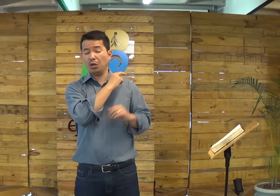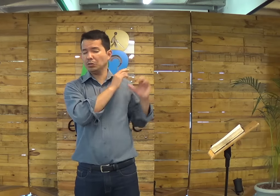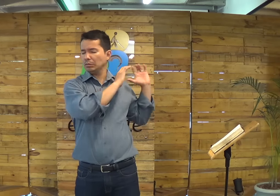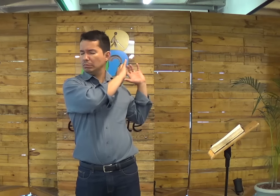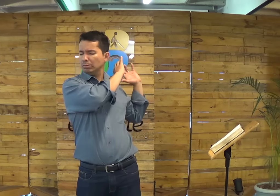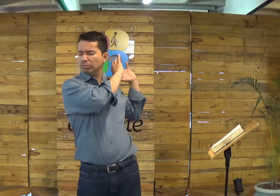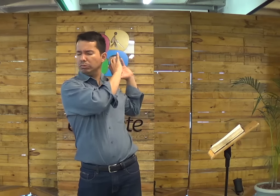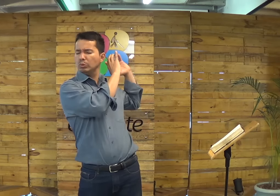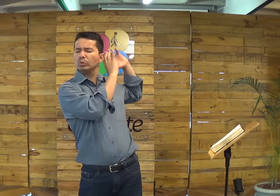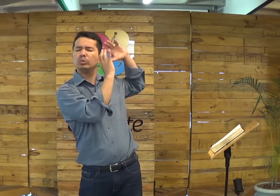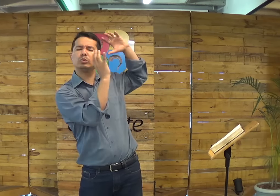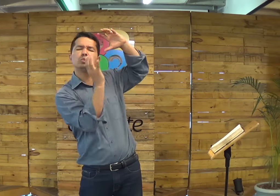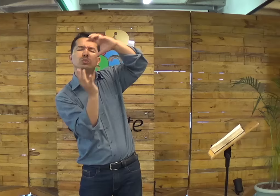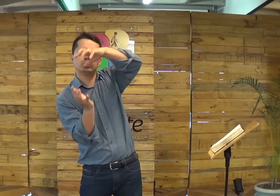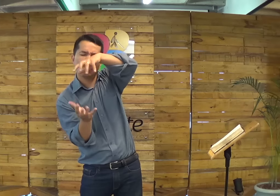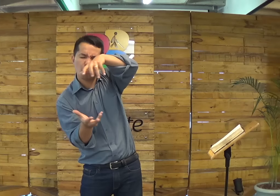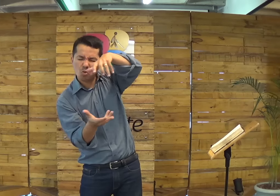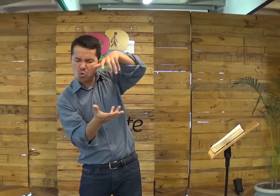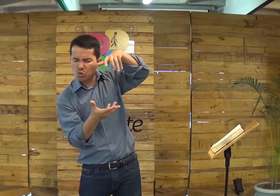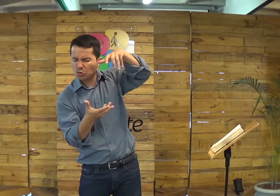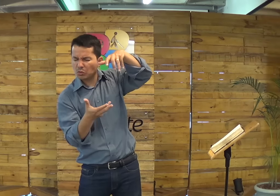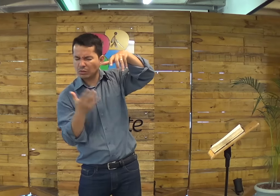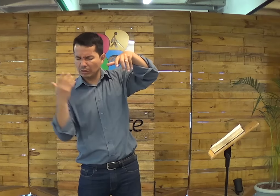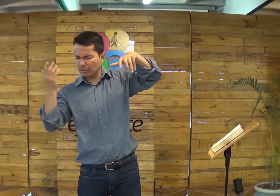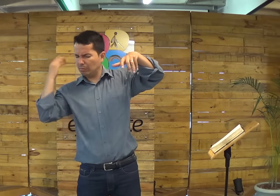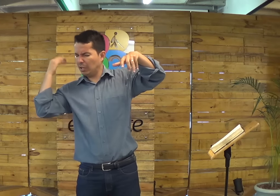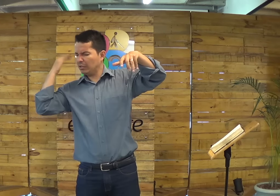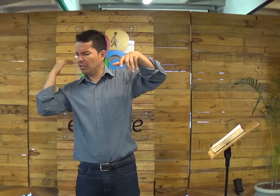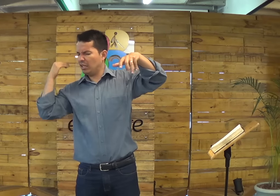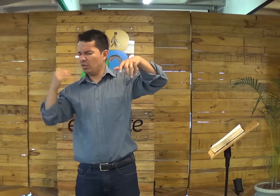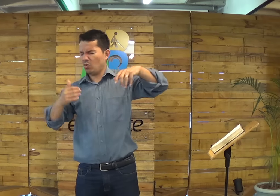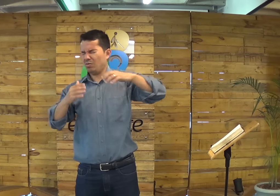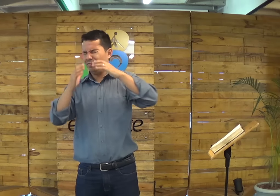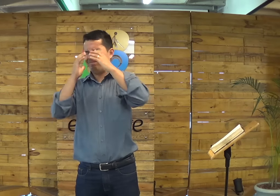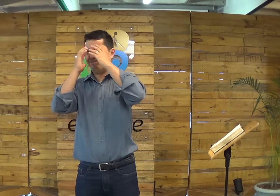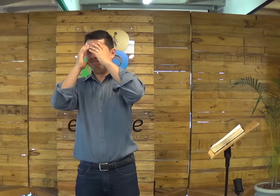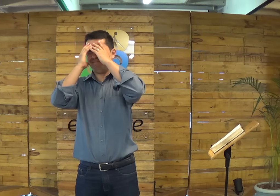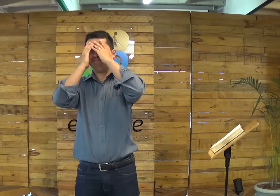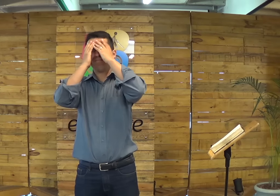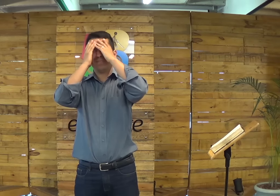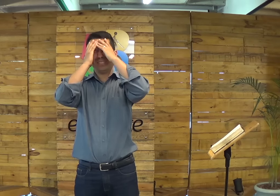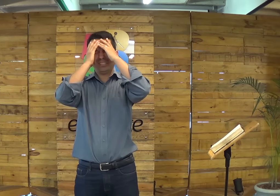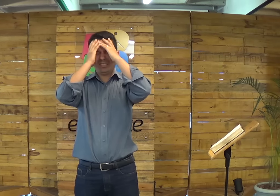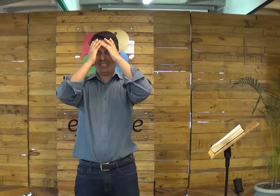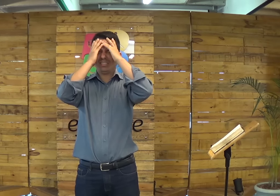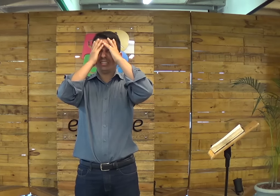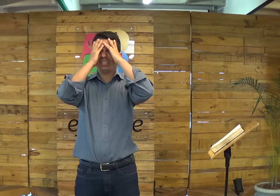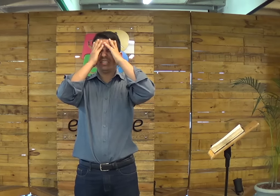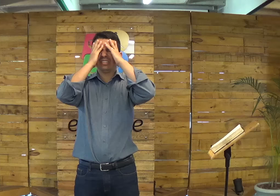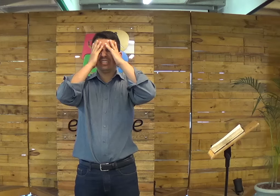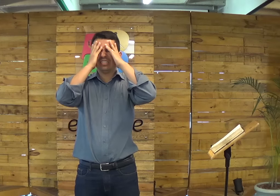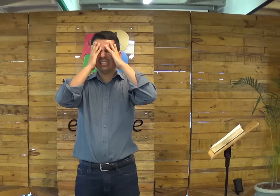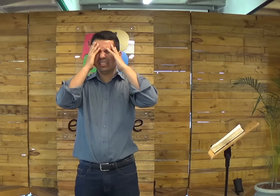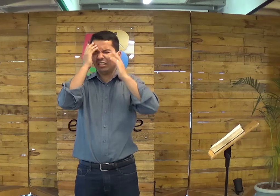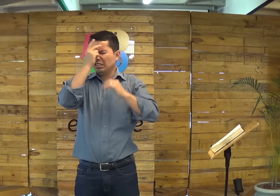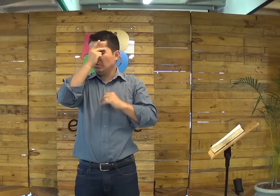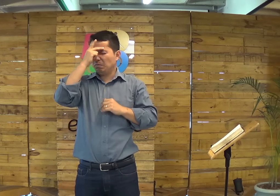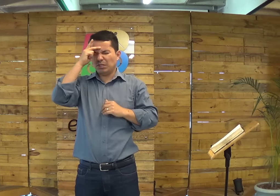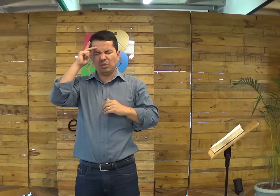Jesus se nós olharmos né toda a história do mundo do passado como eram as coisas